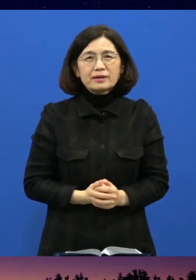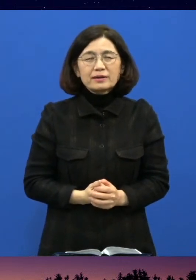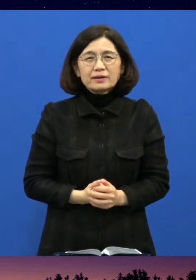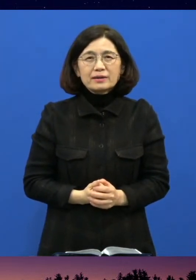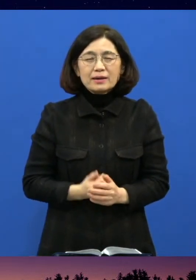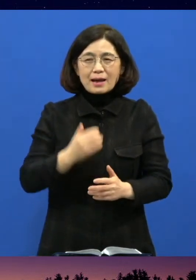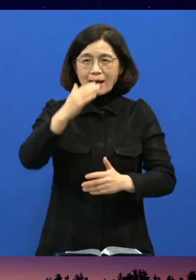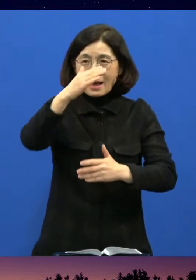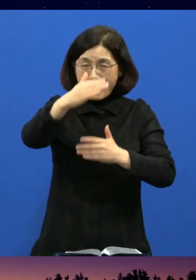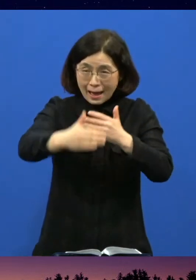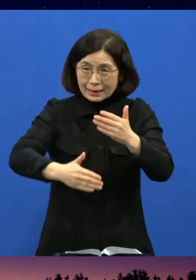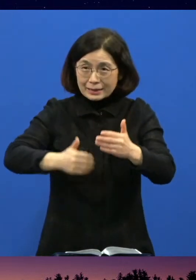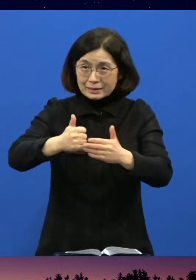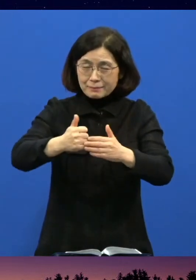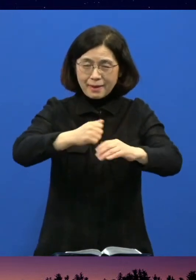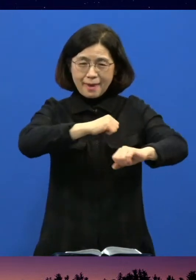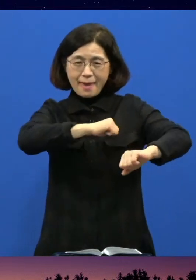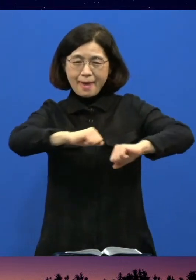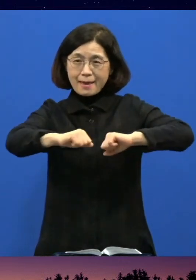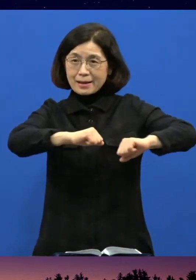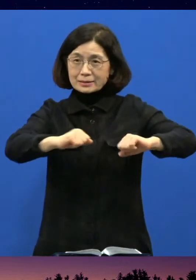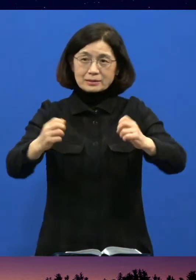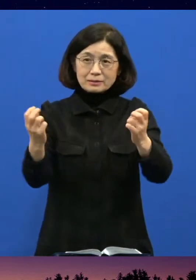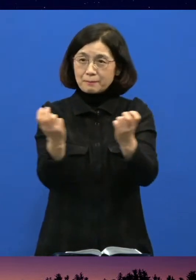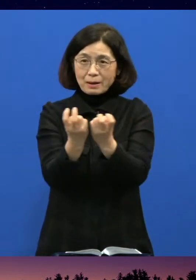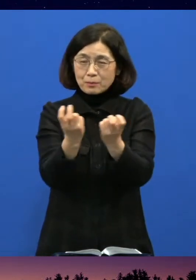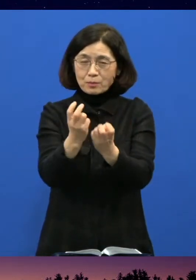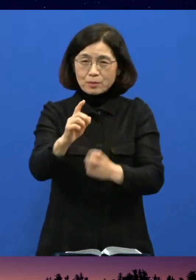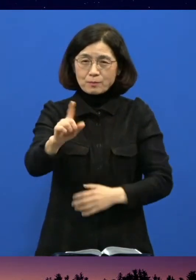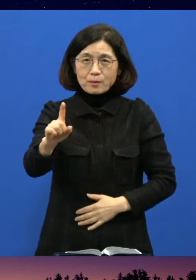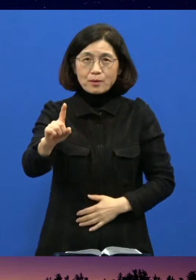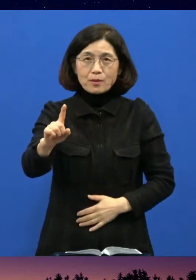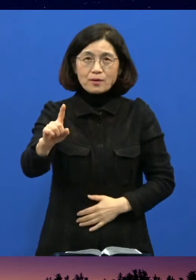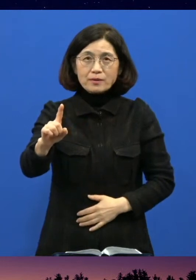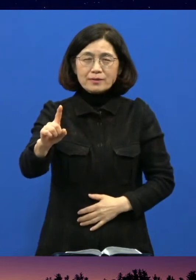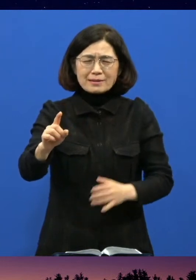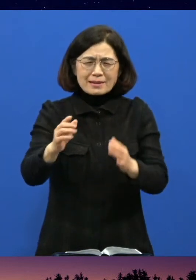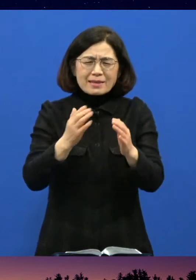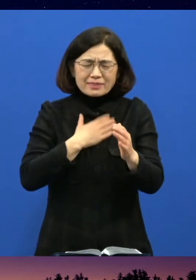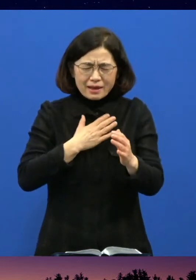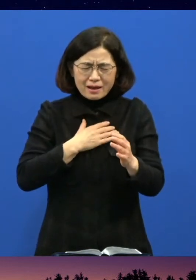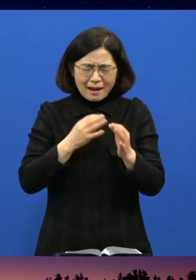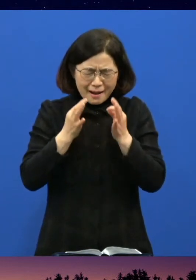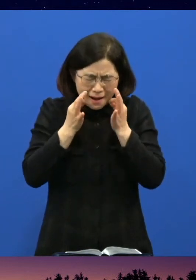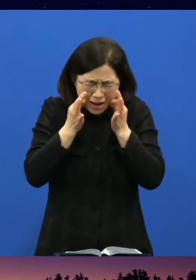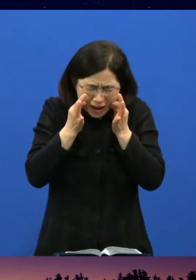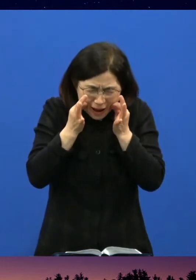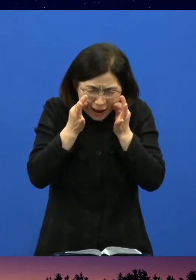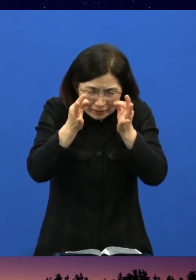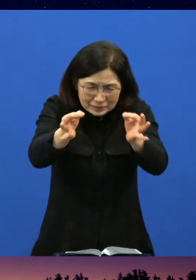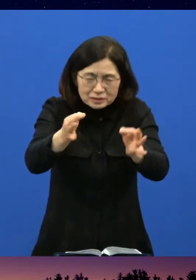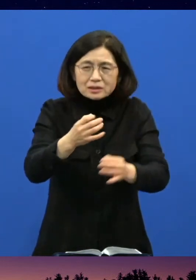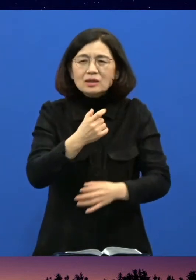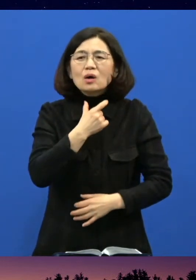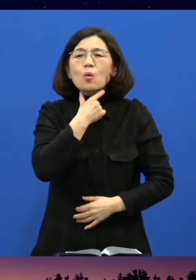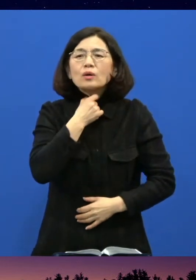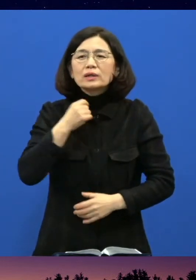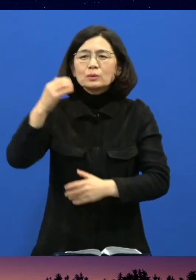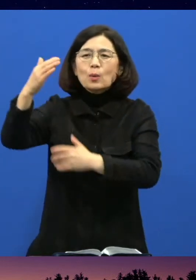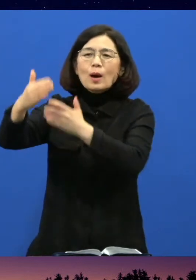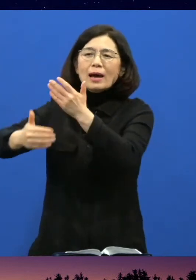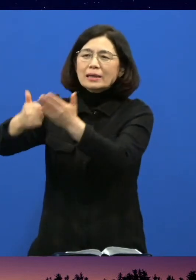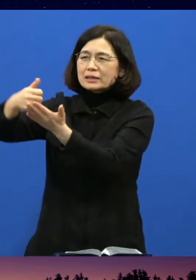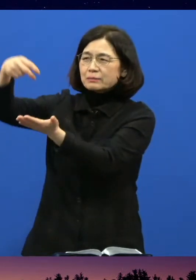하나님이 일하시는 방식이라는 것입니다. 무엇이든지, 그죠? 우리가 아무리 간절히 원해도 시간이 필요하다는 거예요. 시간이 필요하다.